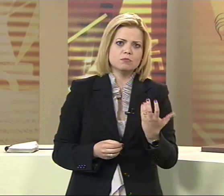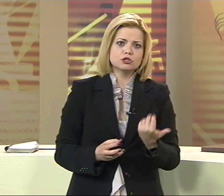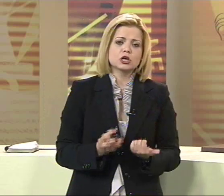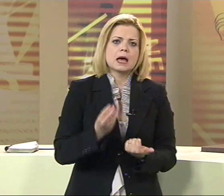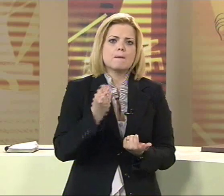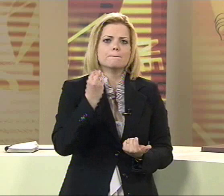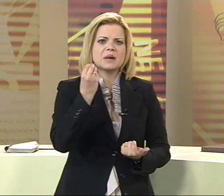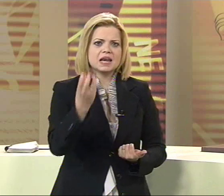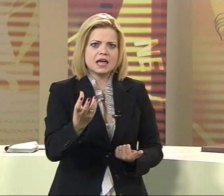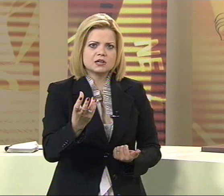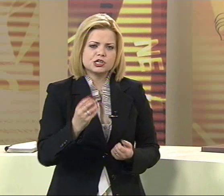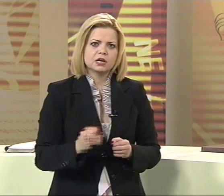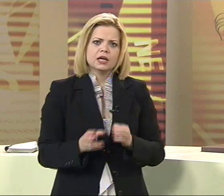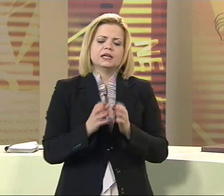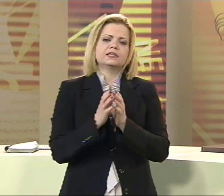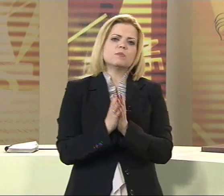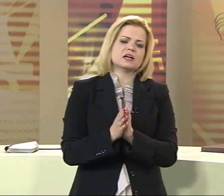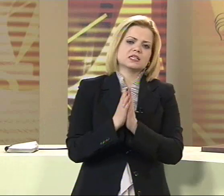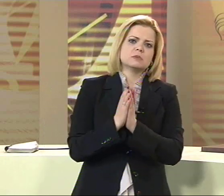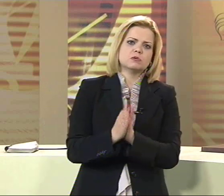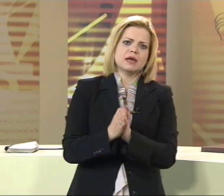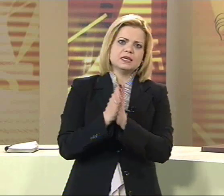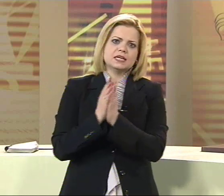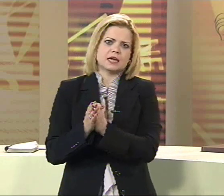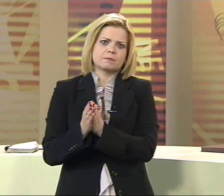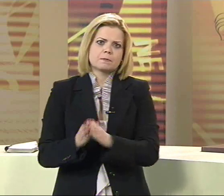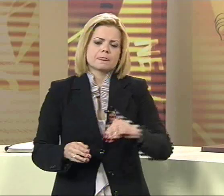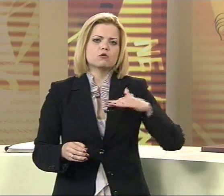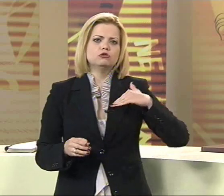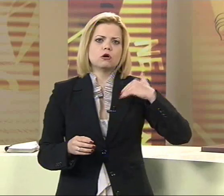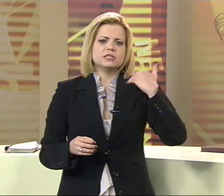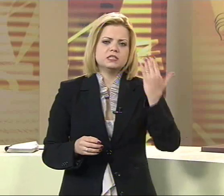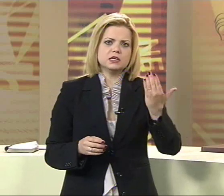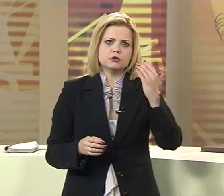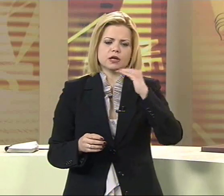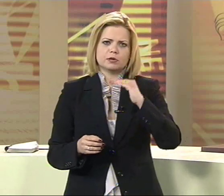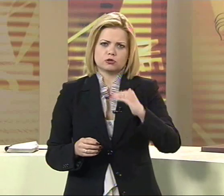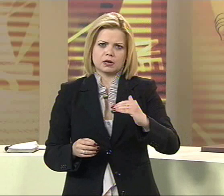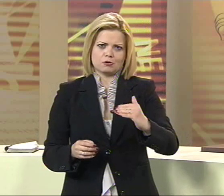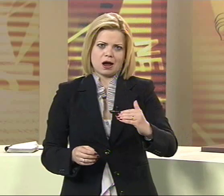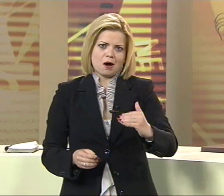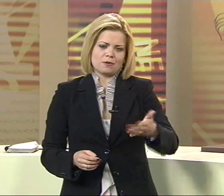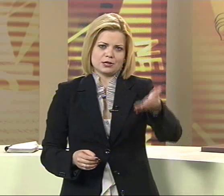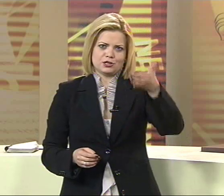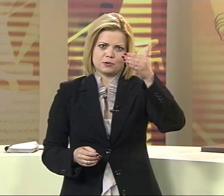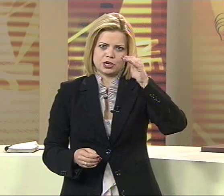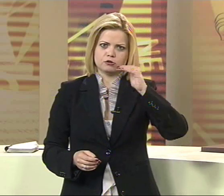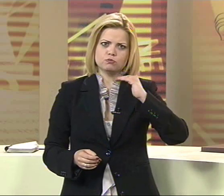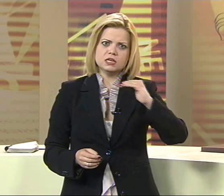Animus manendi. Então percebam bem que o domicílio da pessoa natural, a gente pode resumir